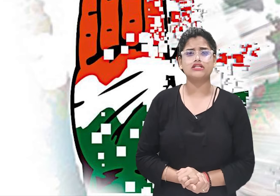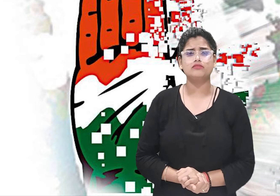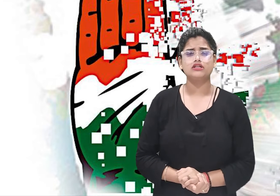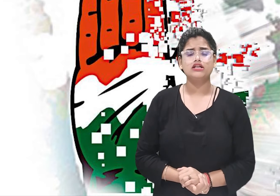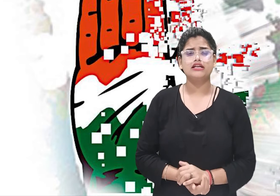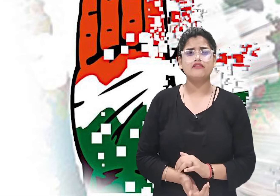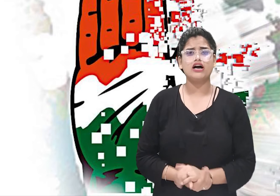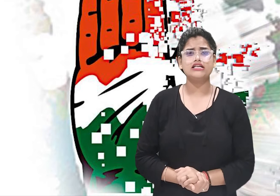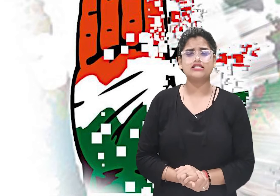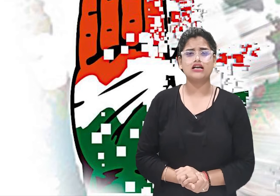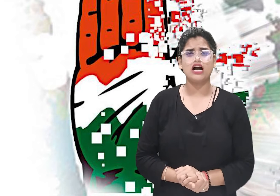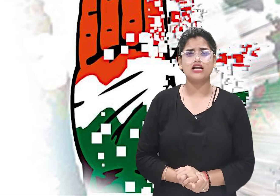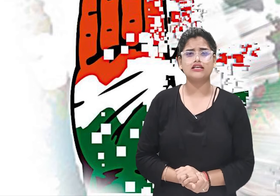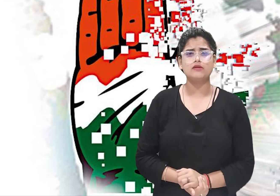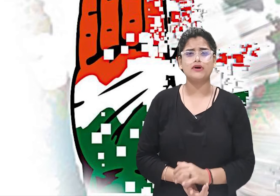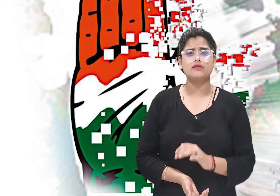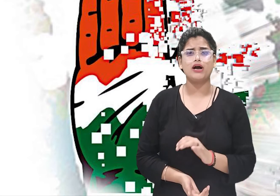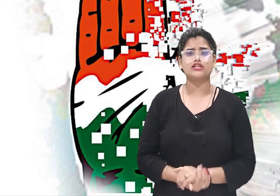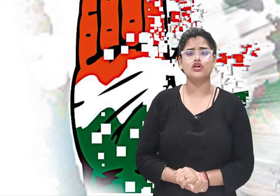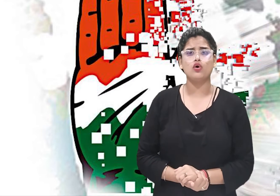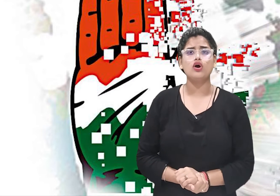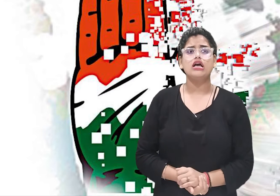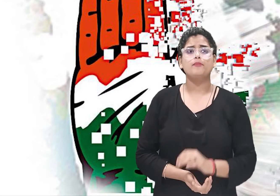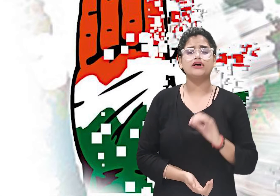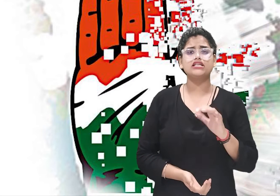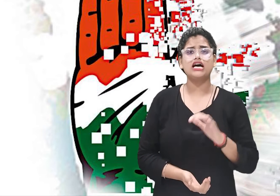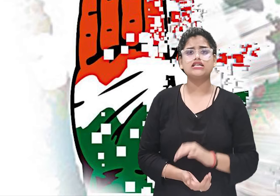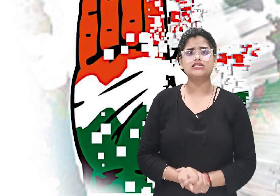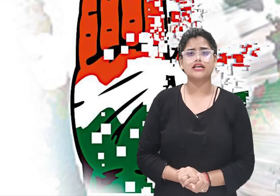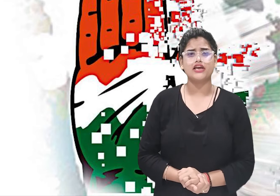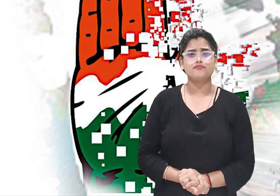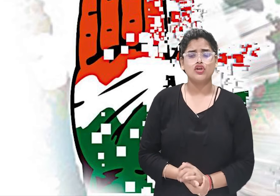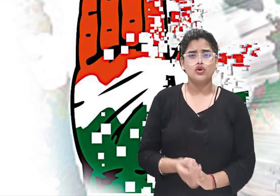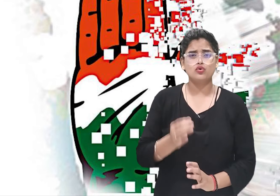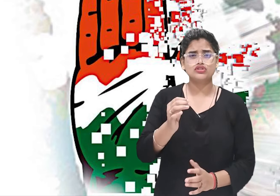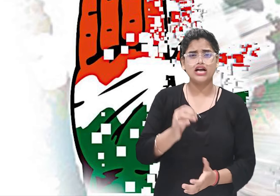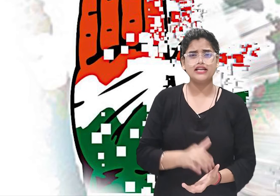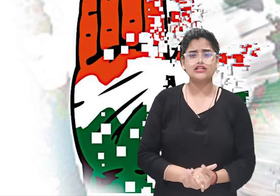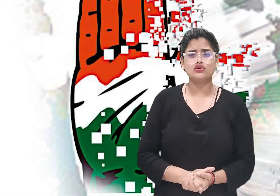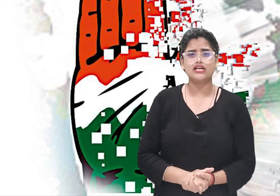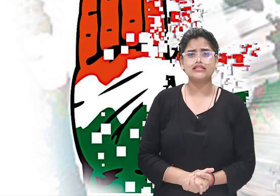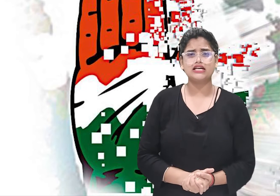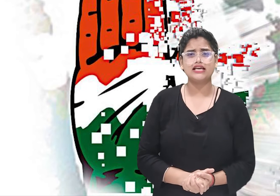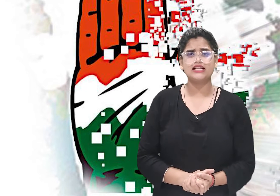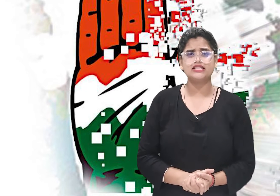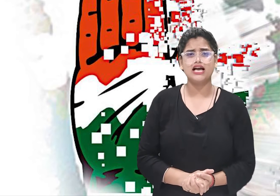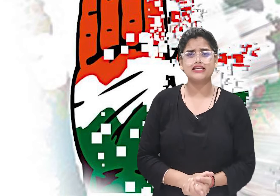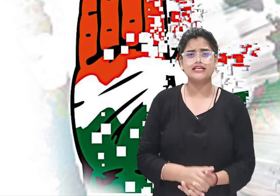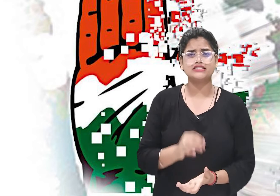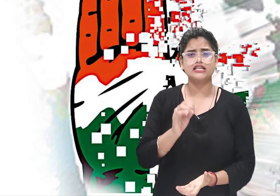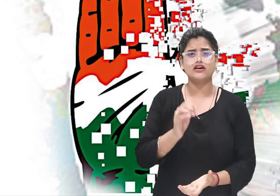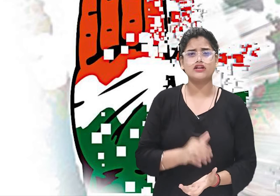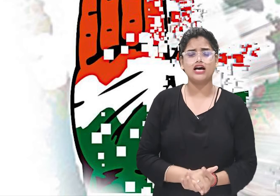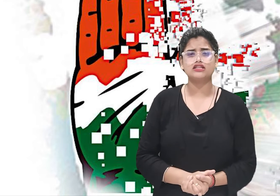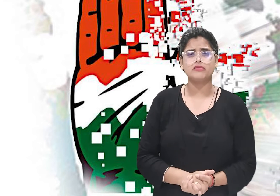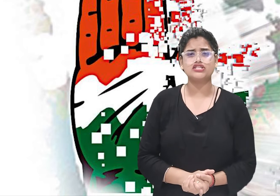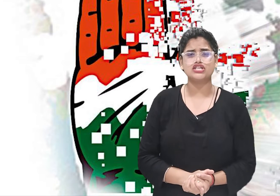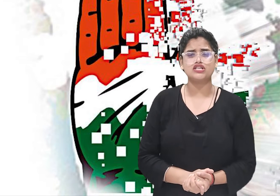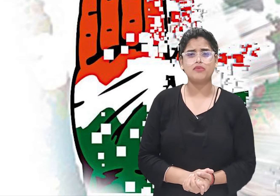बदलने वाली सरकार की परिपाटी को बदला जा सके गुठनी तो यह तक का दिया है की इसी नवरात्र में सचिन